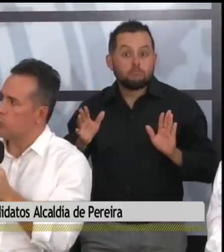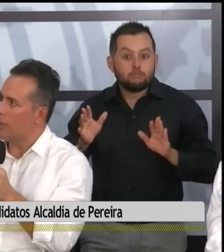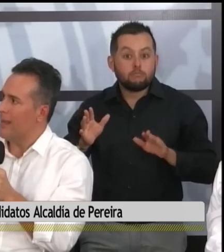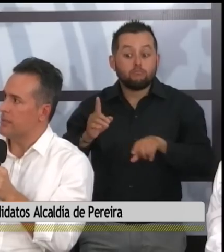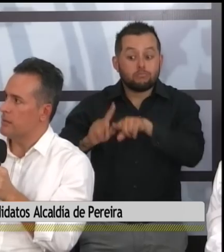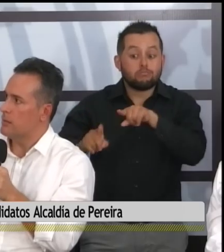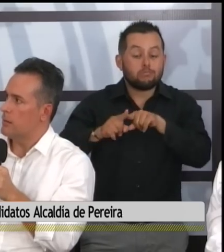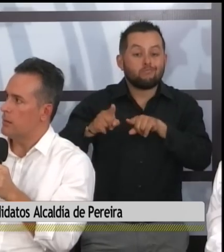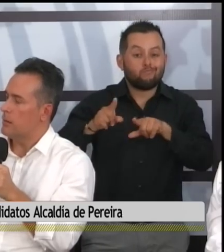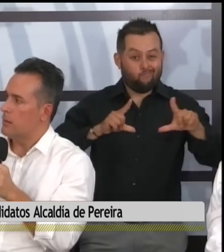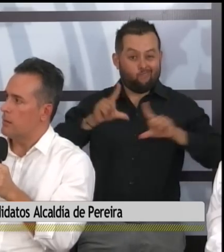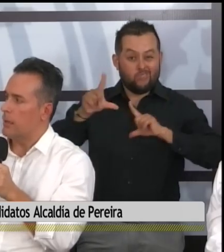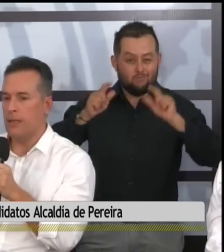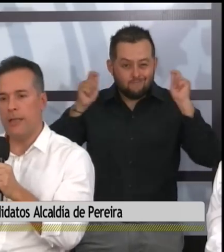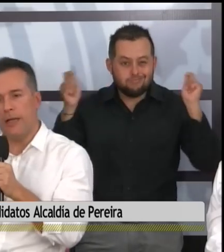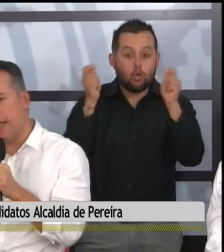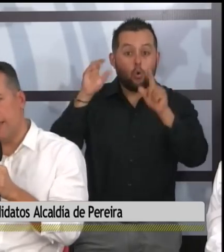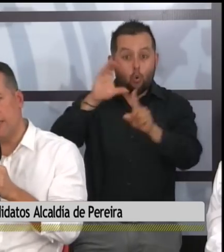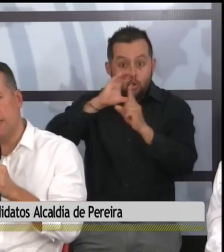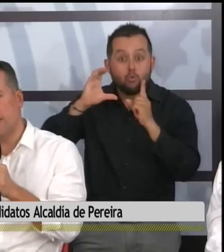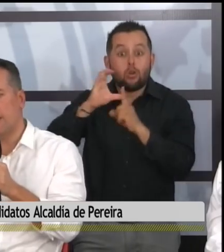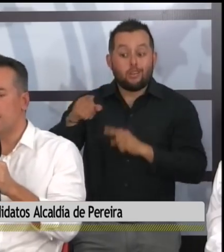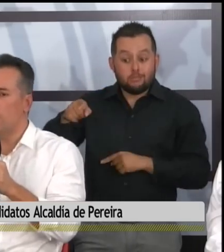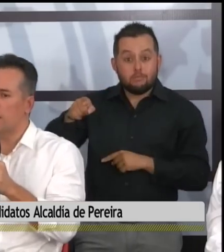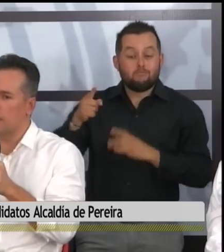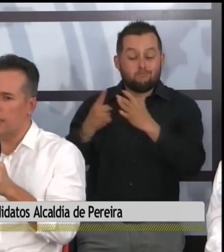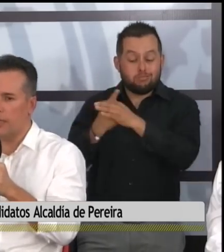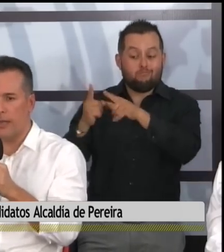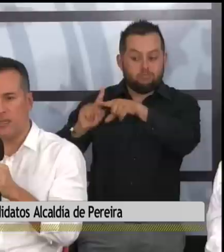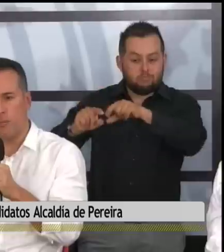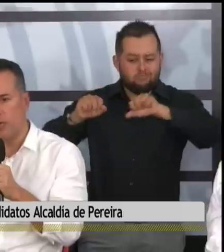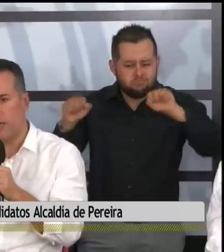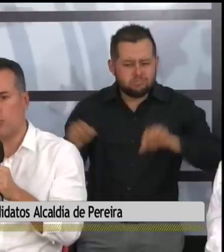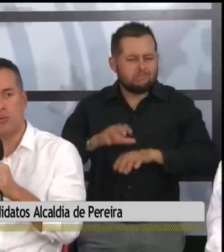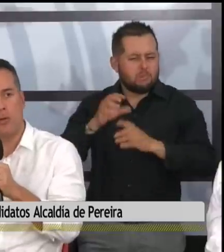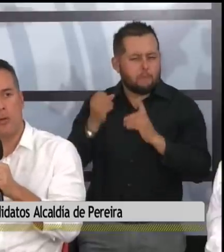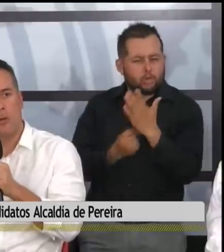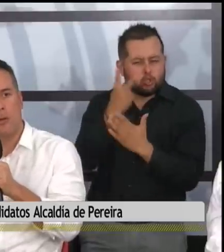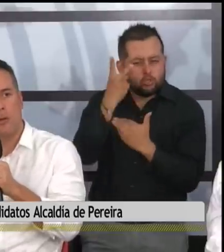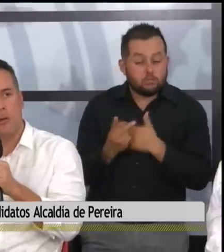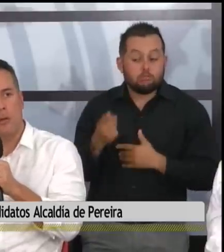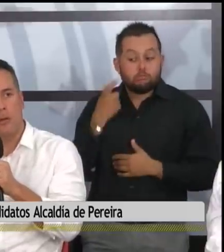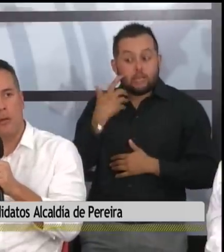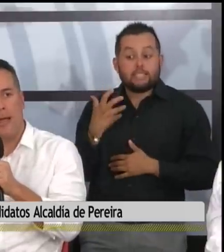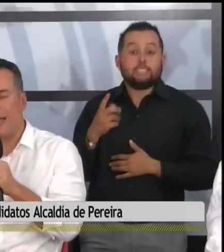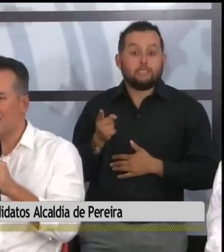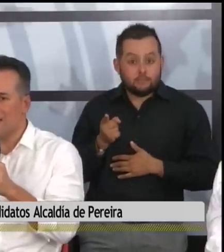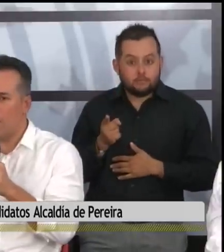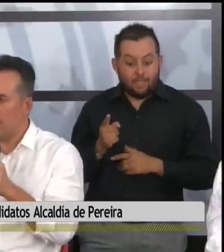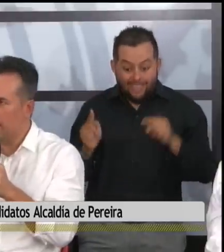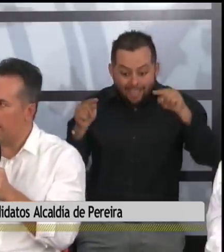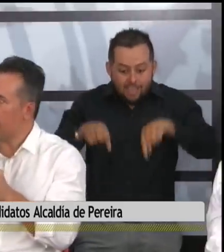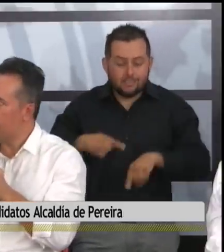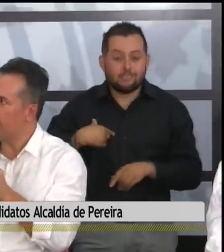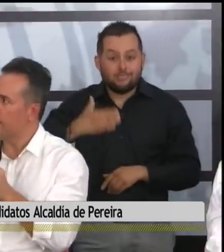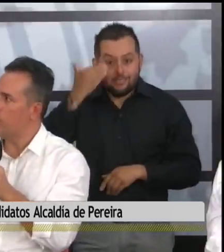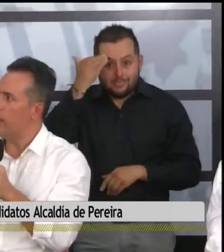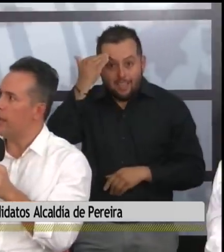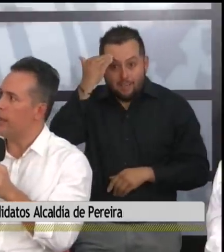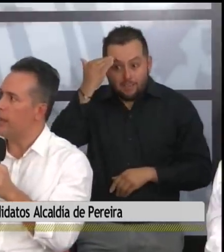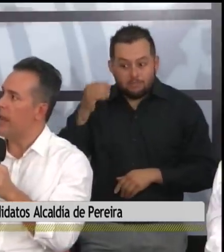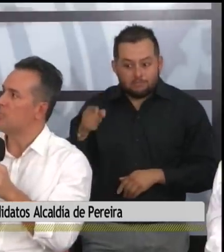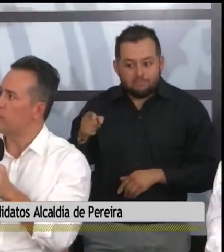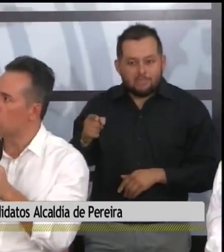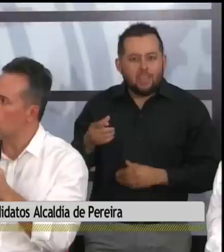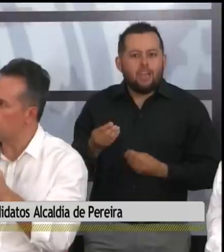promotores culturales que tienen grandes iniciativas, que tienen grandes proyectos. Acá se sabe qué hay que hacer para